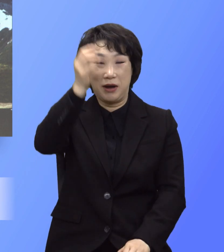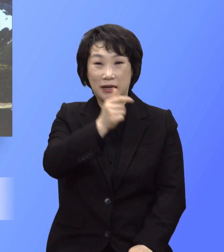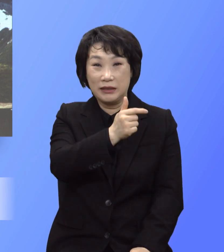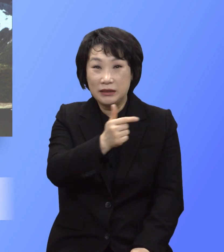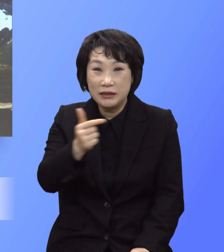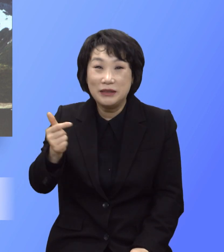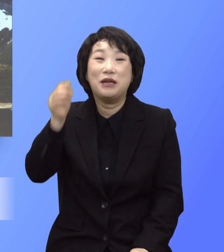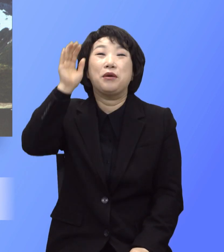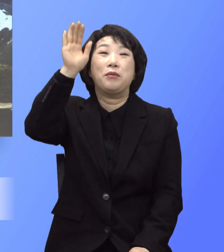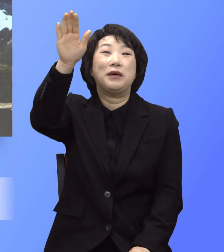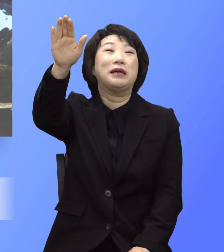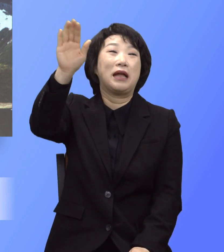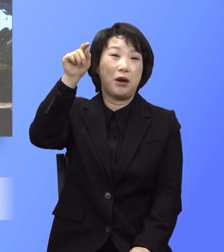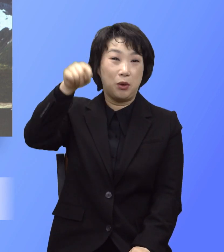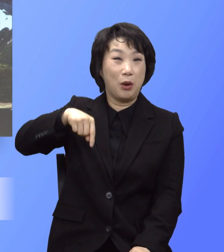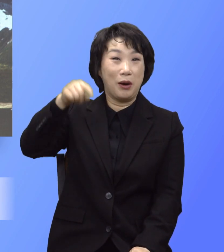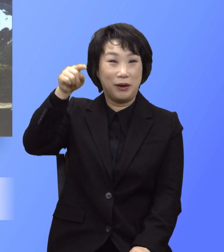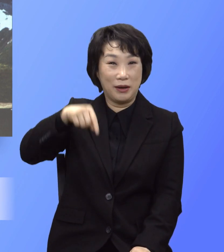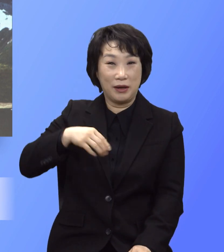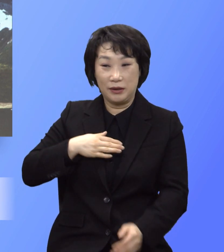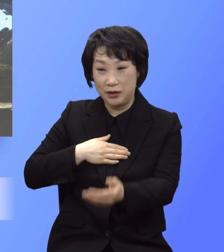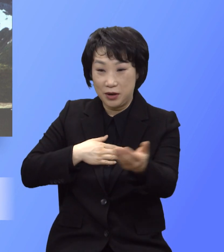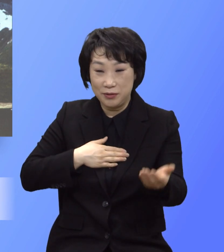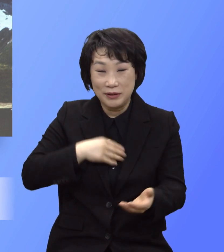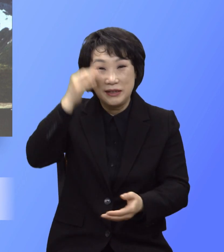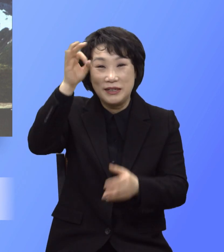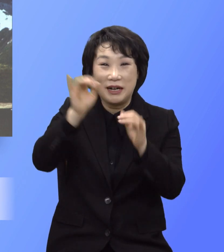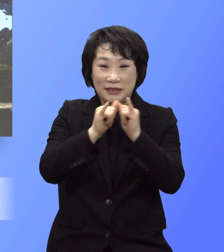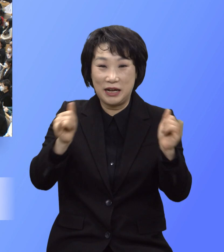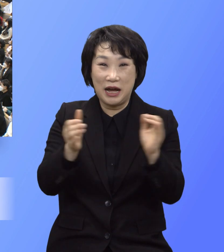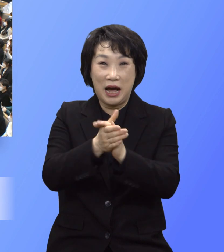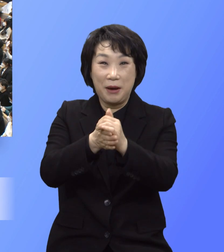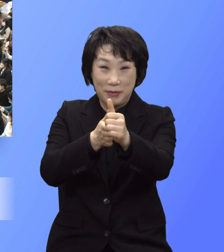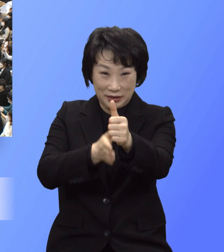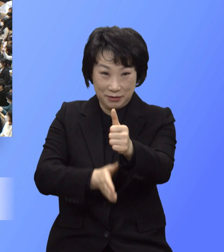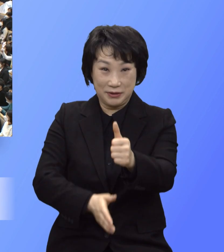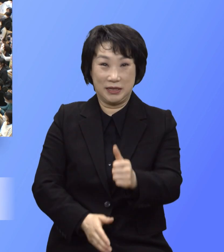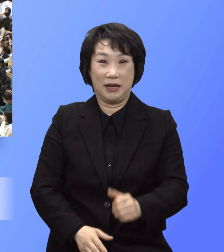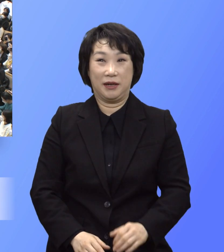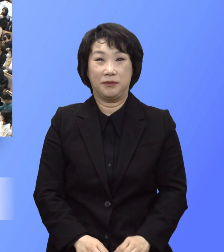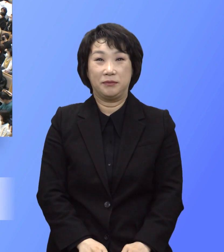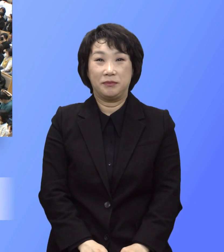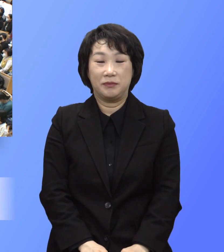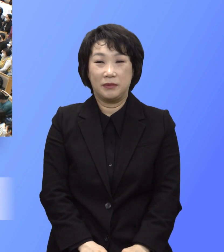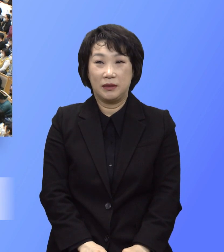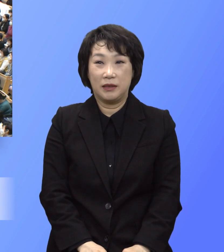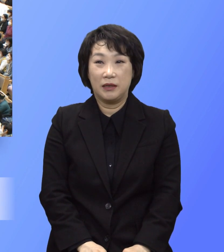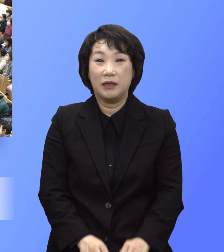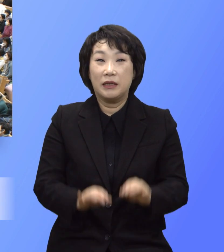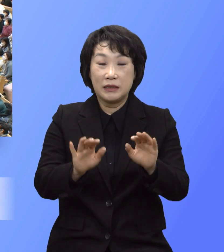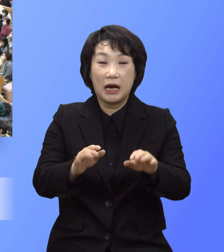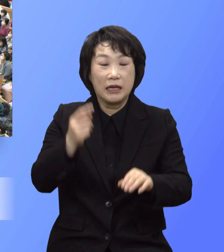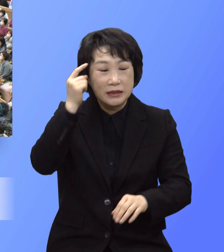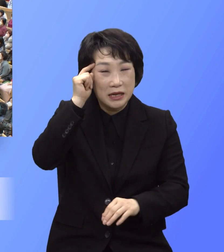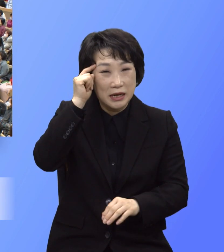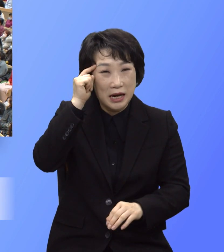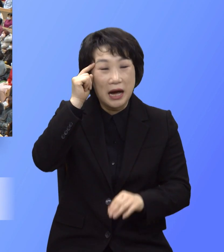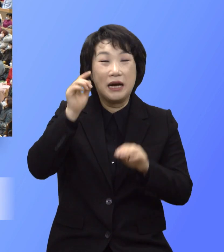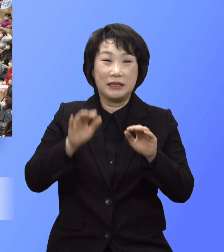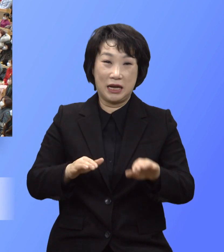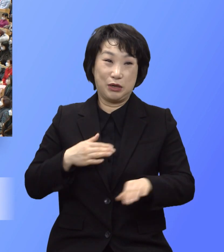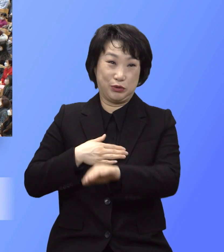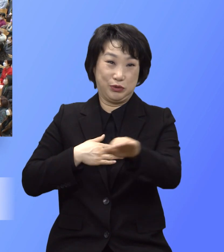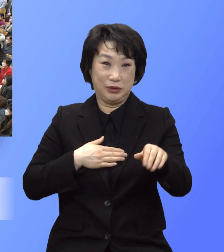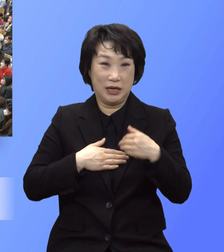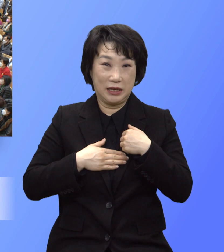영광스러운 내일이 있다는 사실을 인정하시면 아멘합시다. 18절에 생각한데